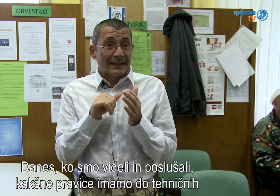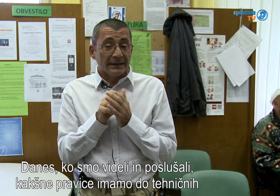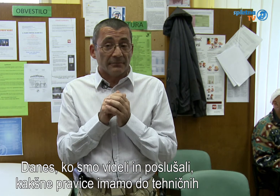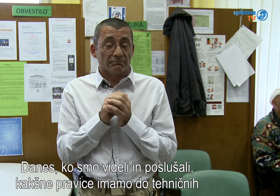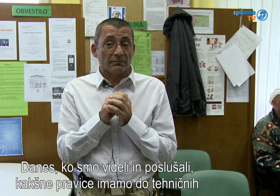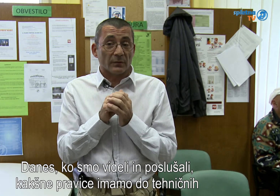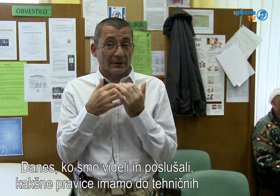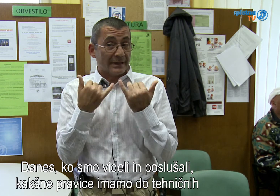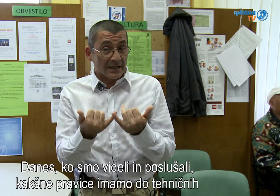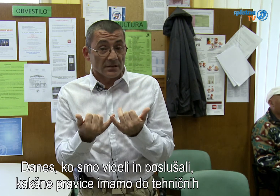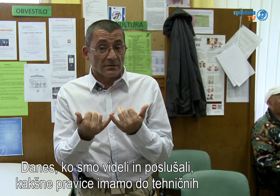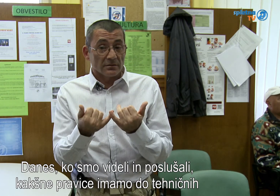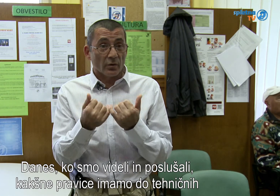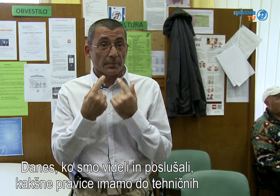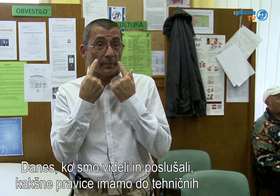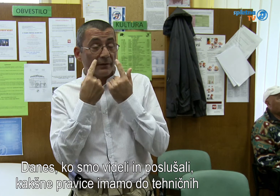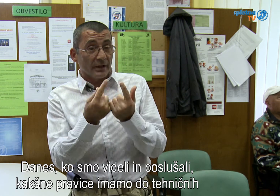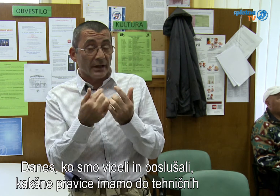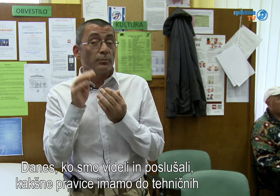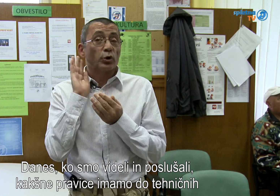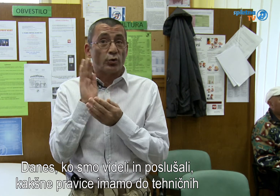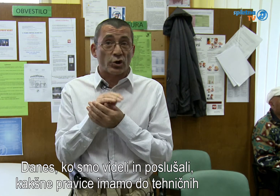Zadnji danes, ko smo pa videli in poslušali,